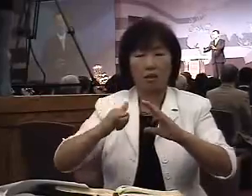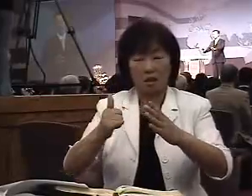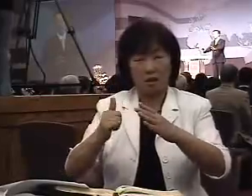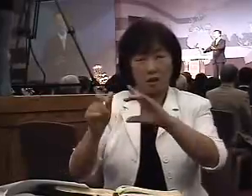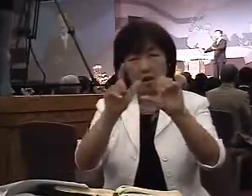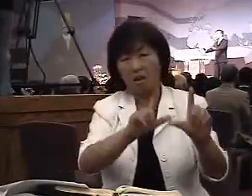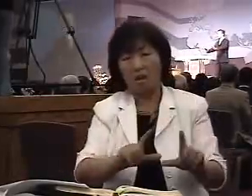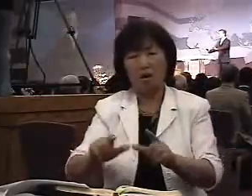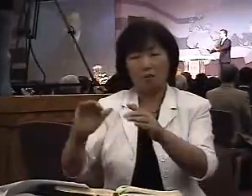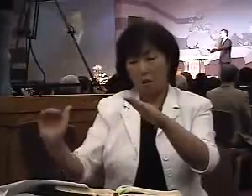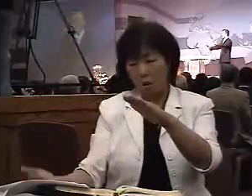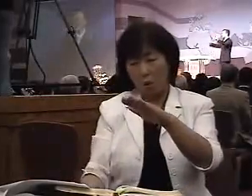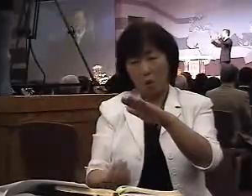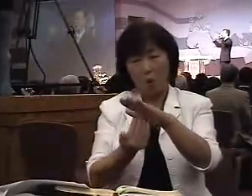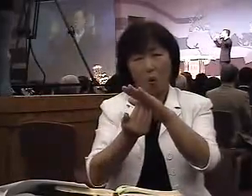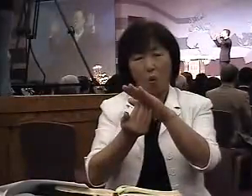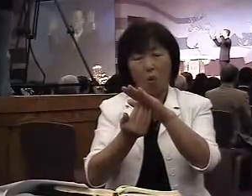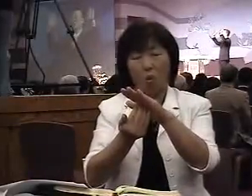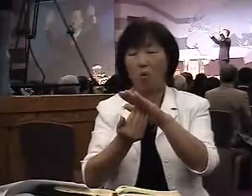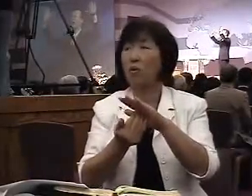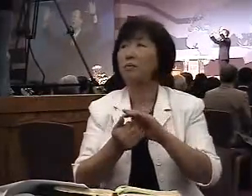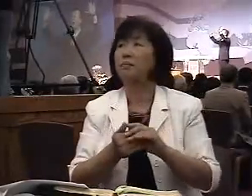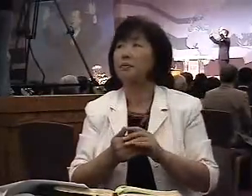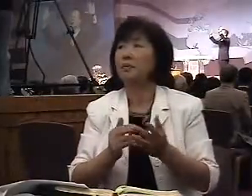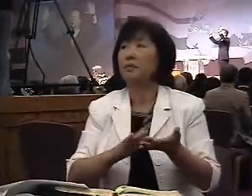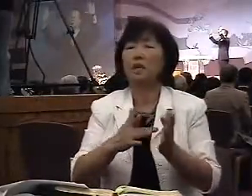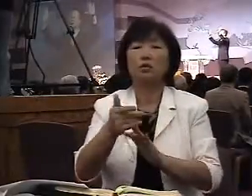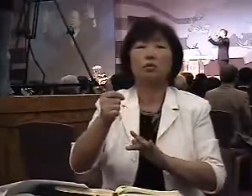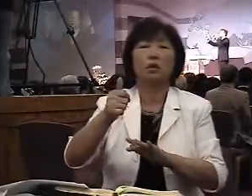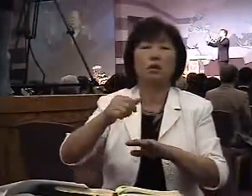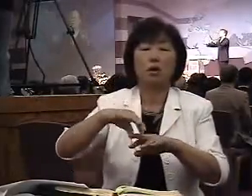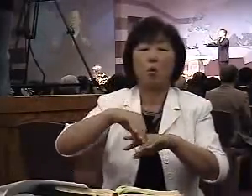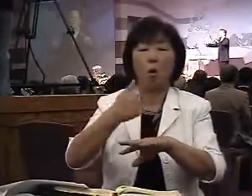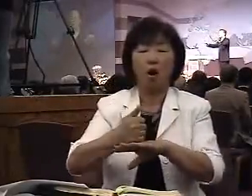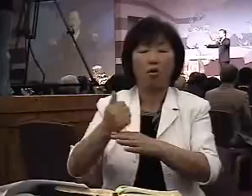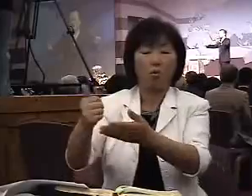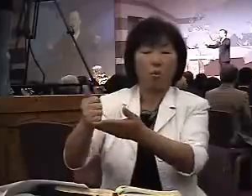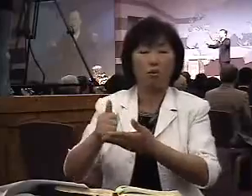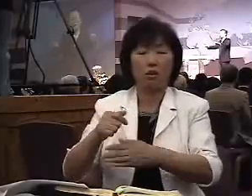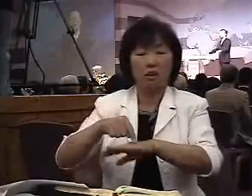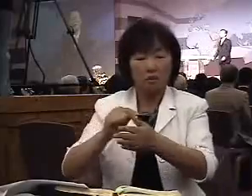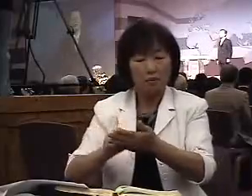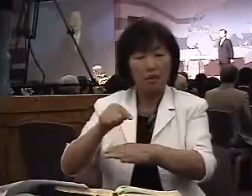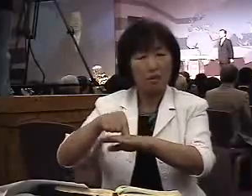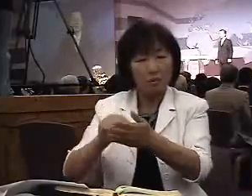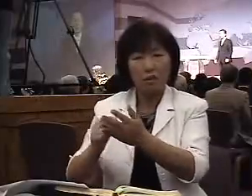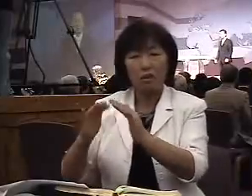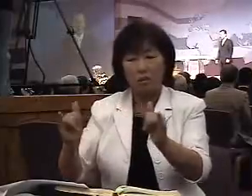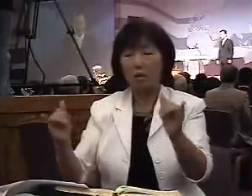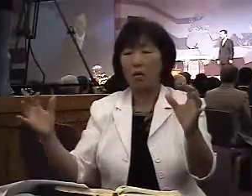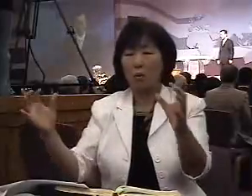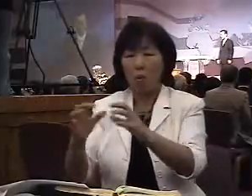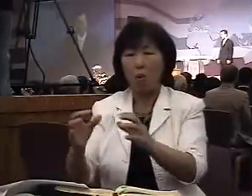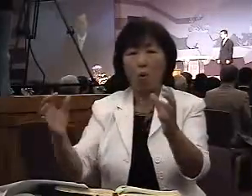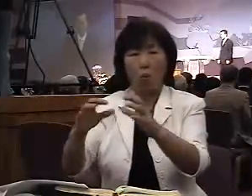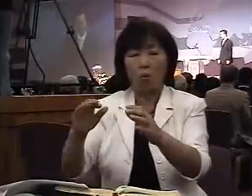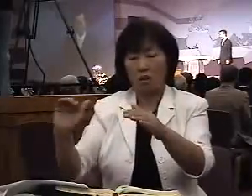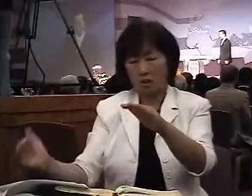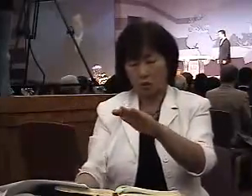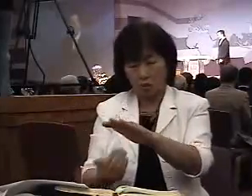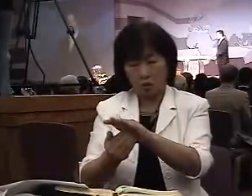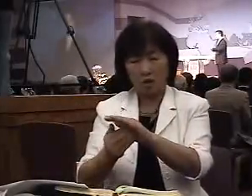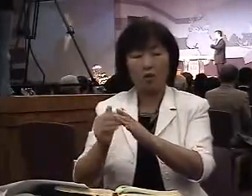것입니다. 주님의 나라는 이렇게 예수님을 왕으로 모시는 그 심령들이 모인 곳에서 이루어지는